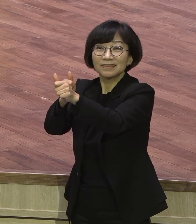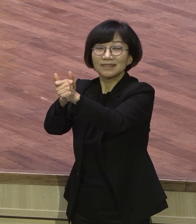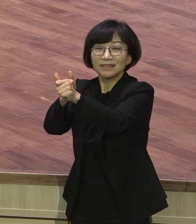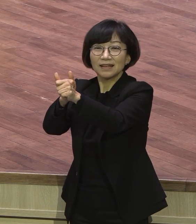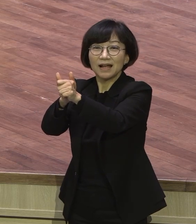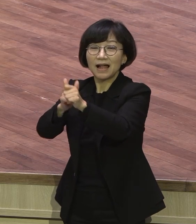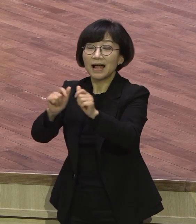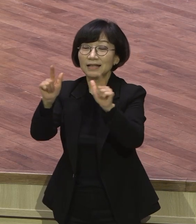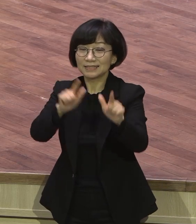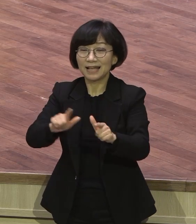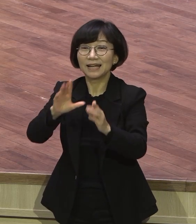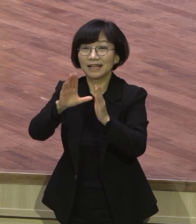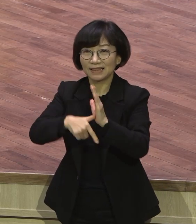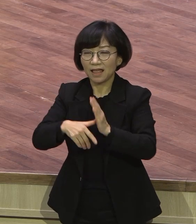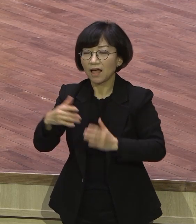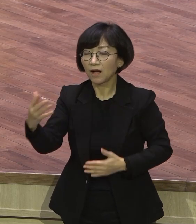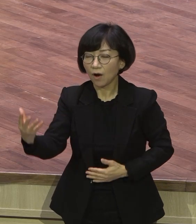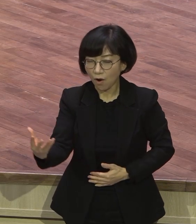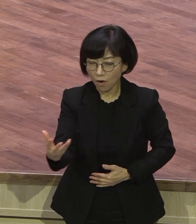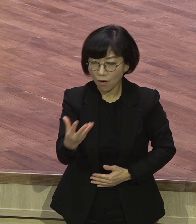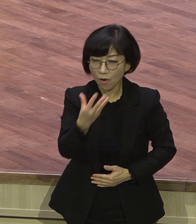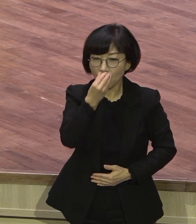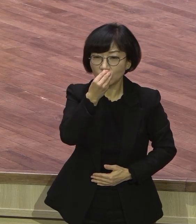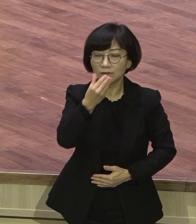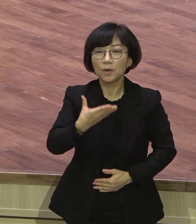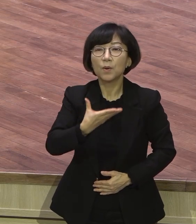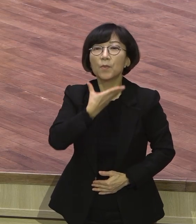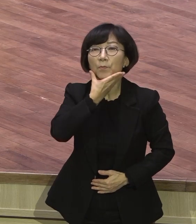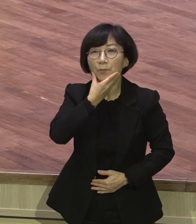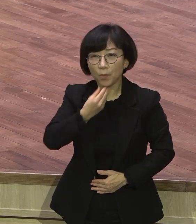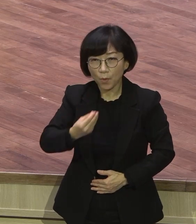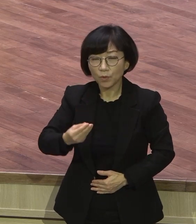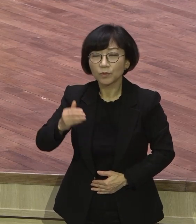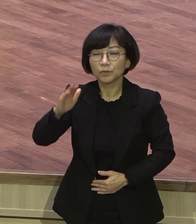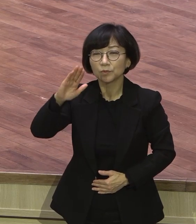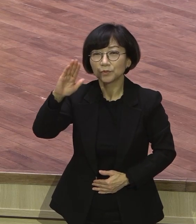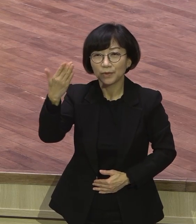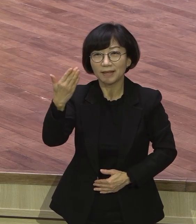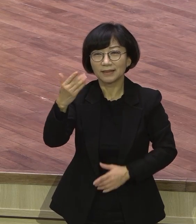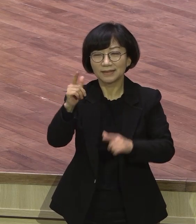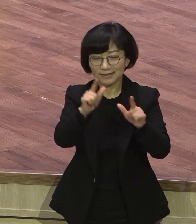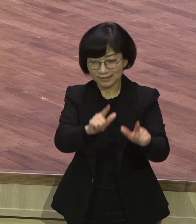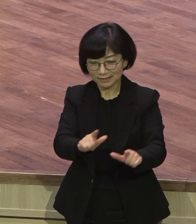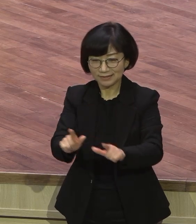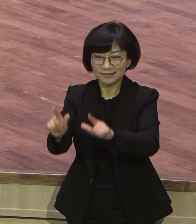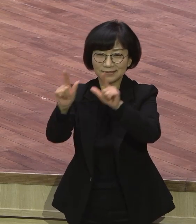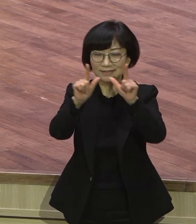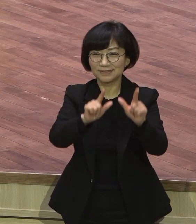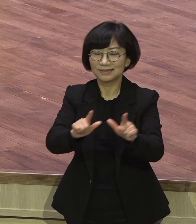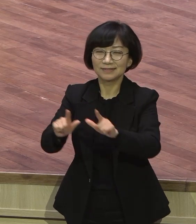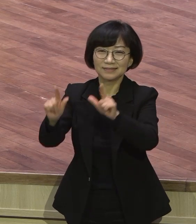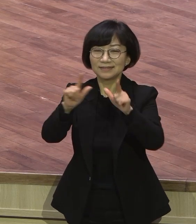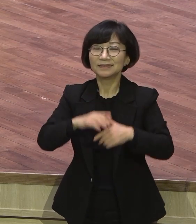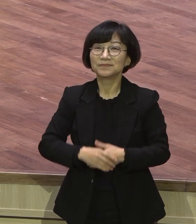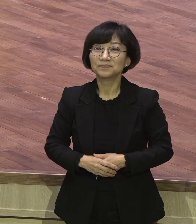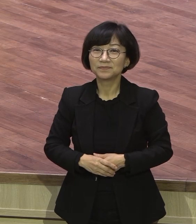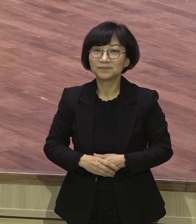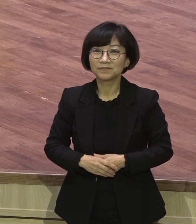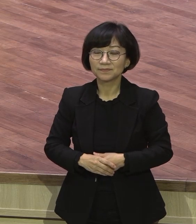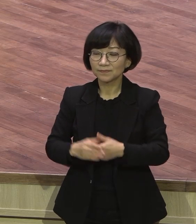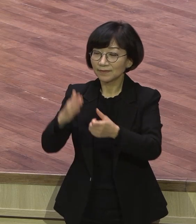거룩하고 복된 인생이다 말씀대로 사는 사람이